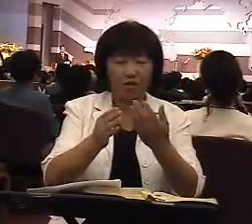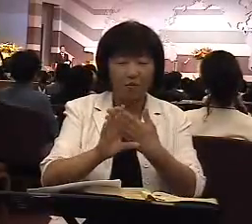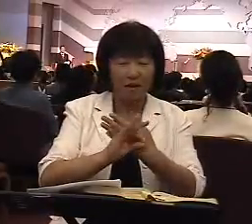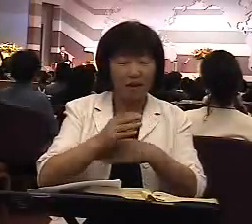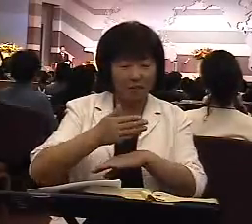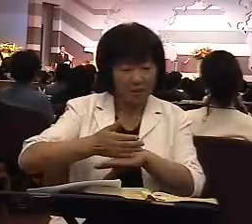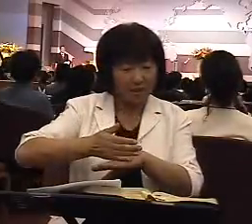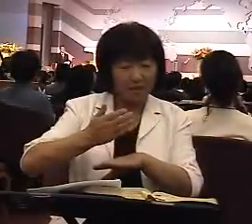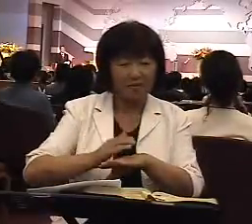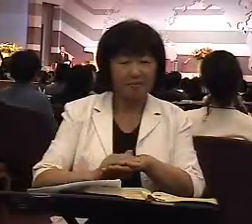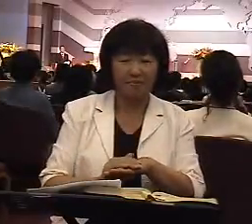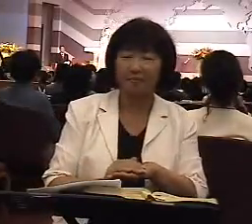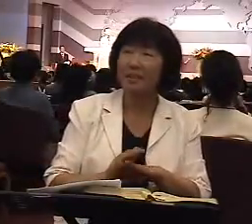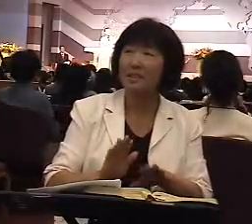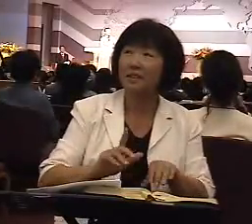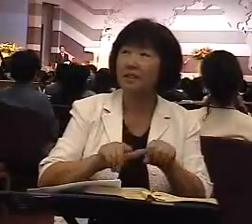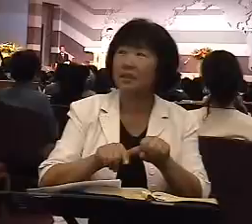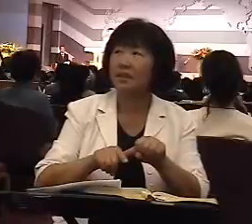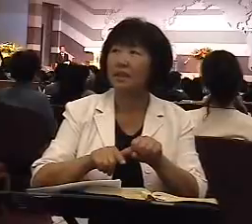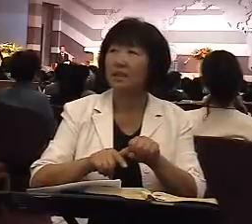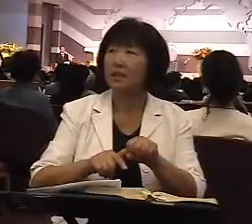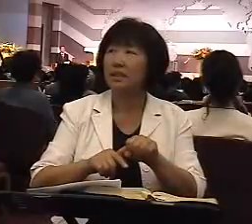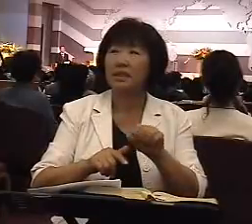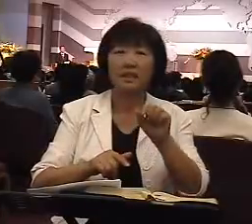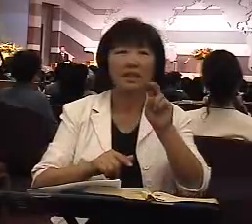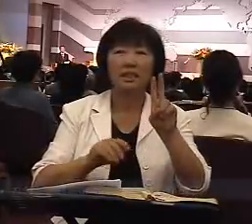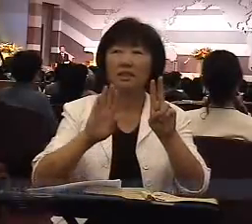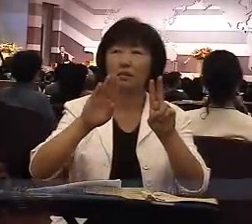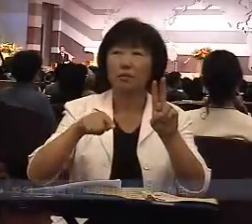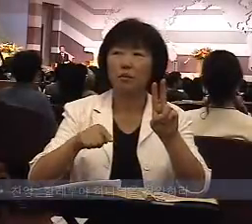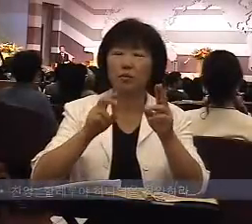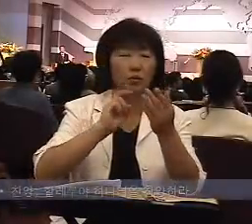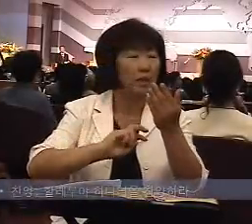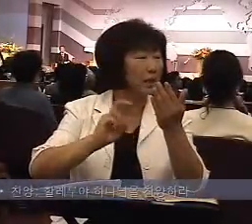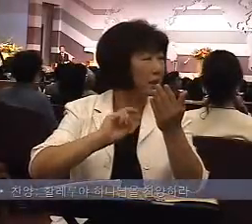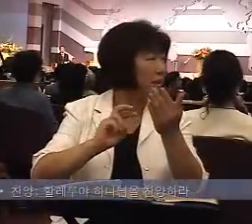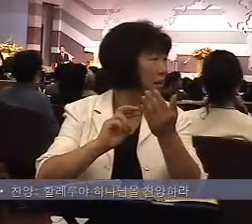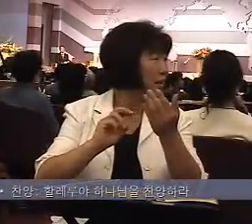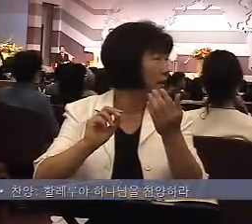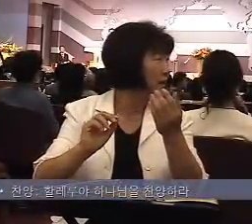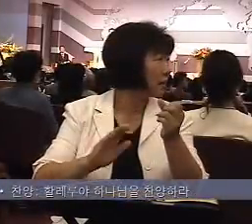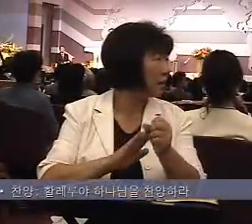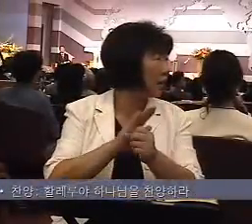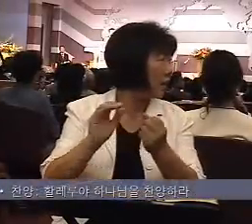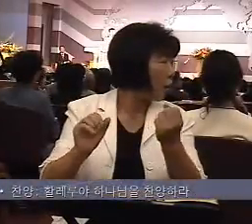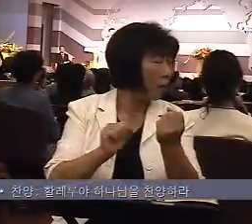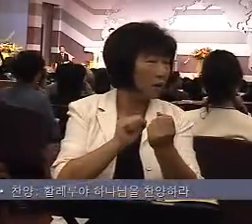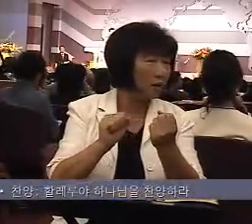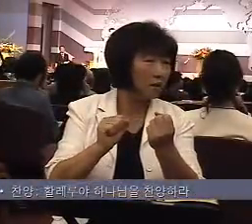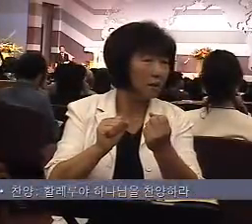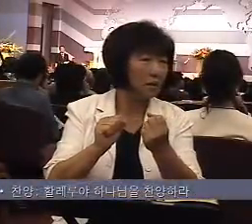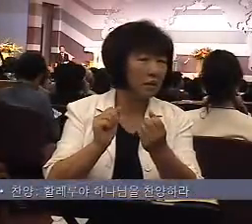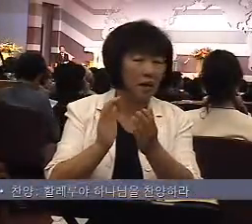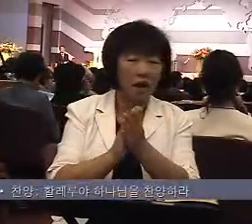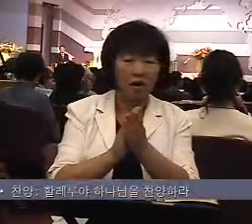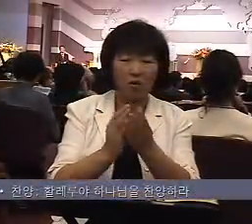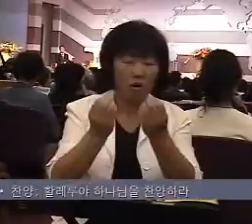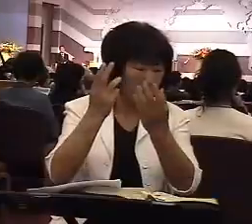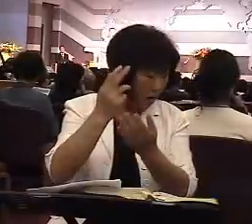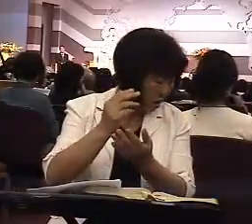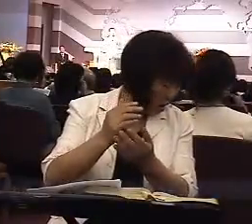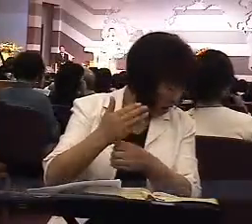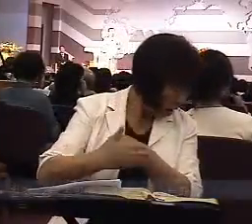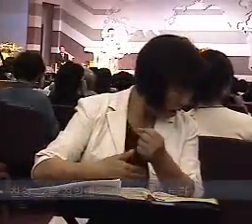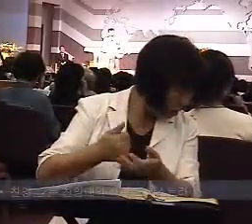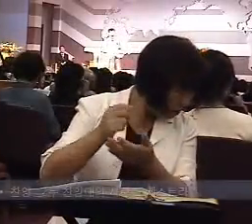감사하겠습니다. 오케이. 지금 이 시간 2부 찬양대와 사랑 오케스트라에서 할렐루야 하나님을 찬양하라 라는